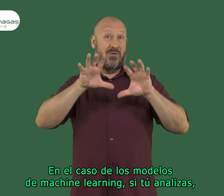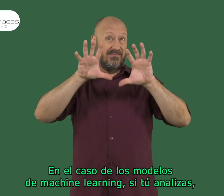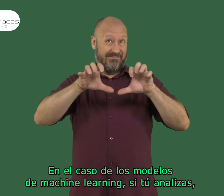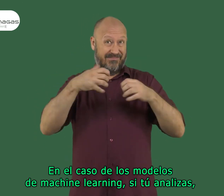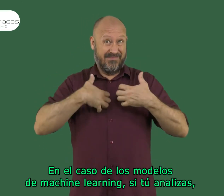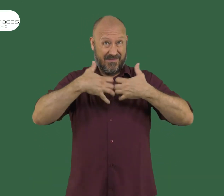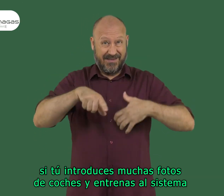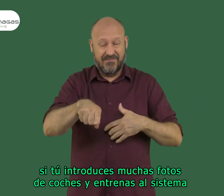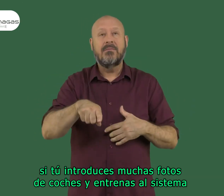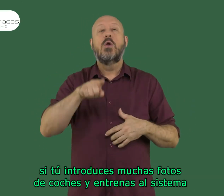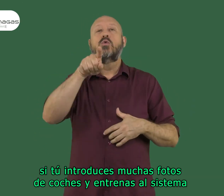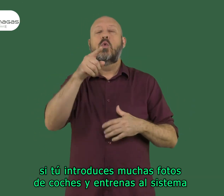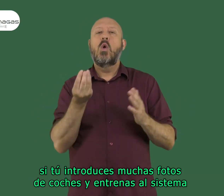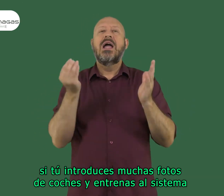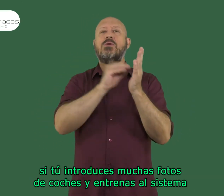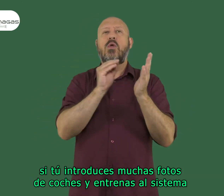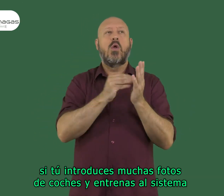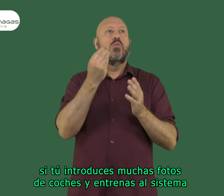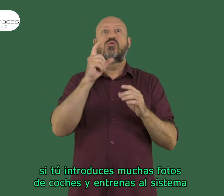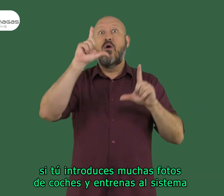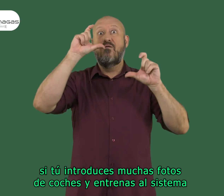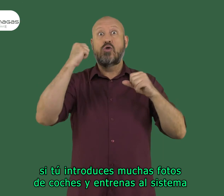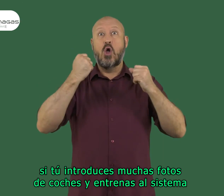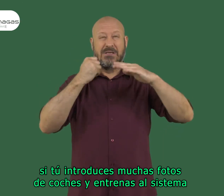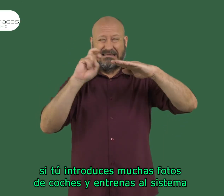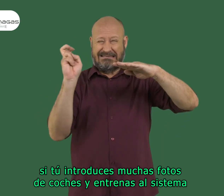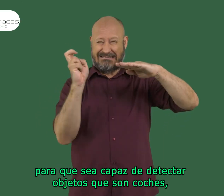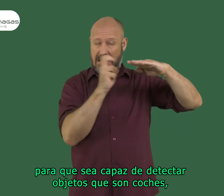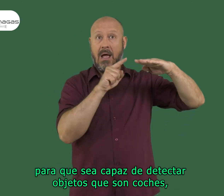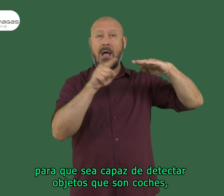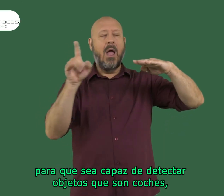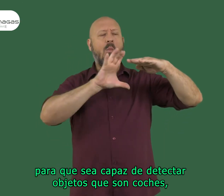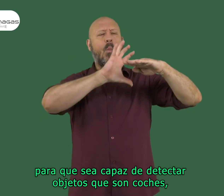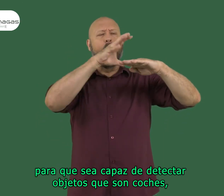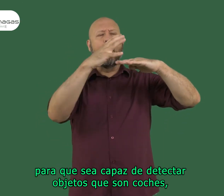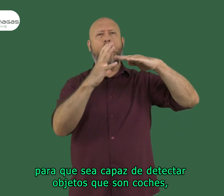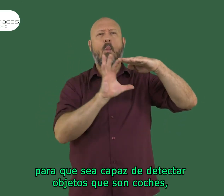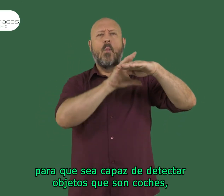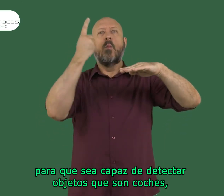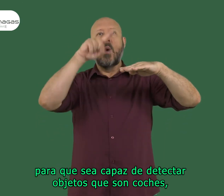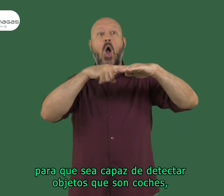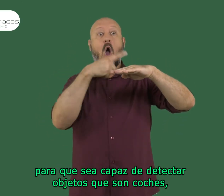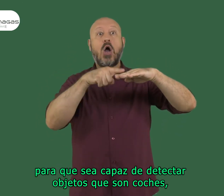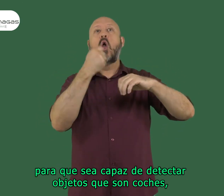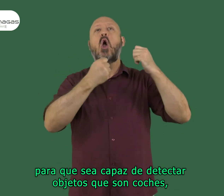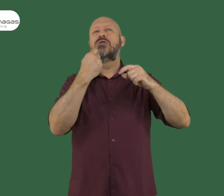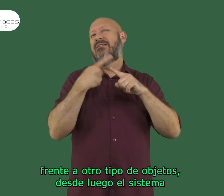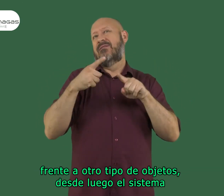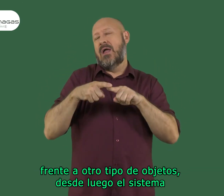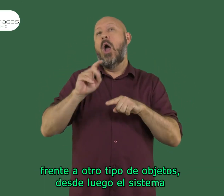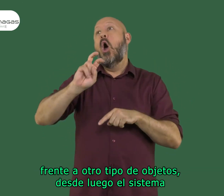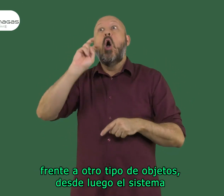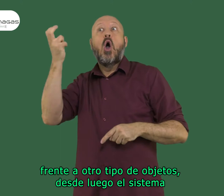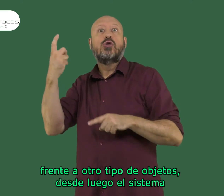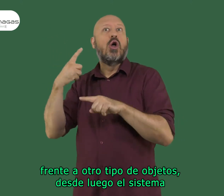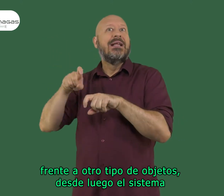tú introduces muchas fotos de coches, entrenas al sistema para que sea capaz de detectar objetos que son coches frente a